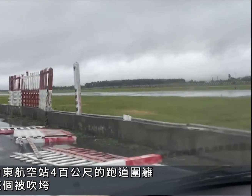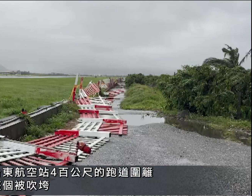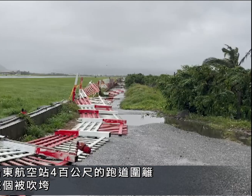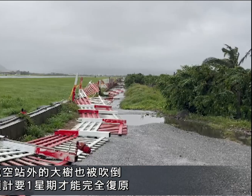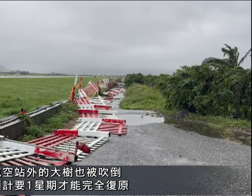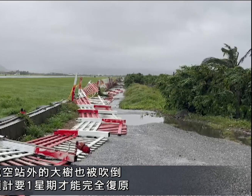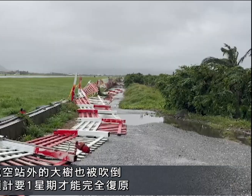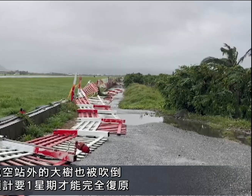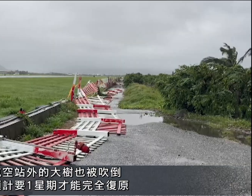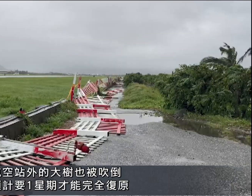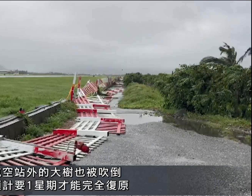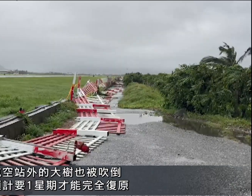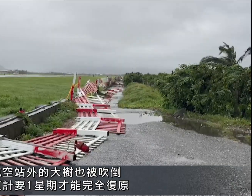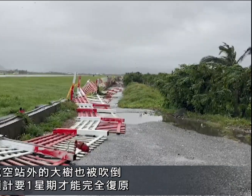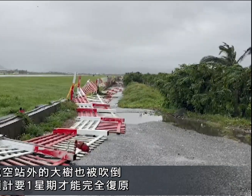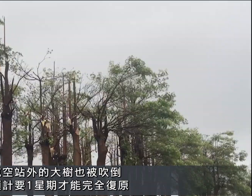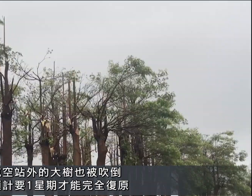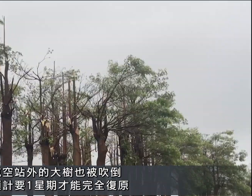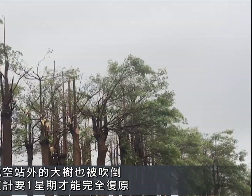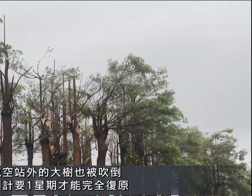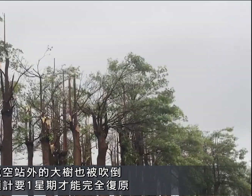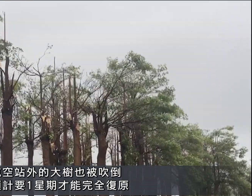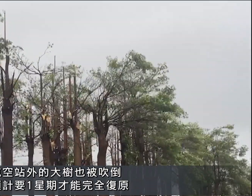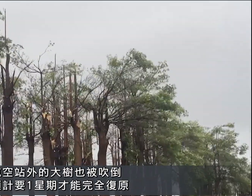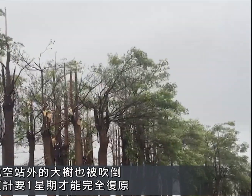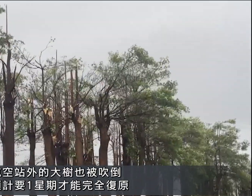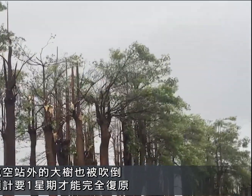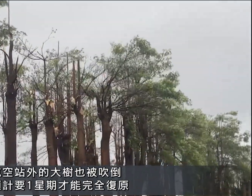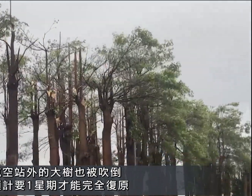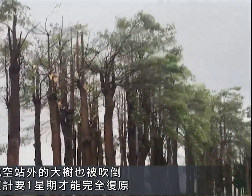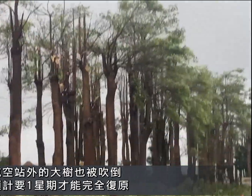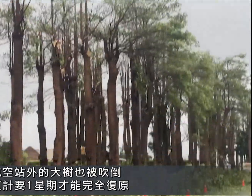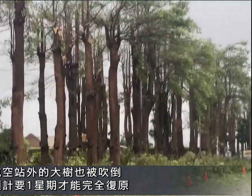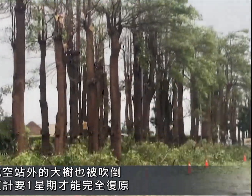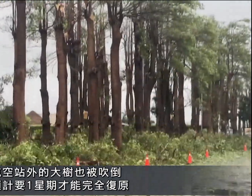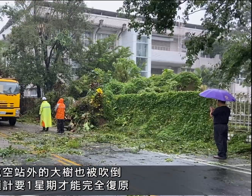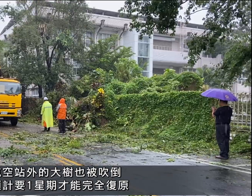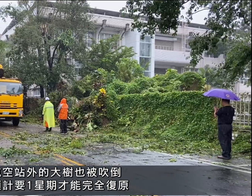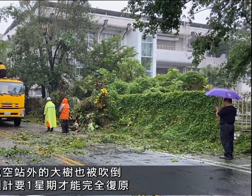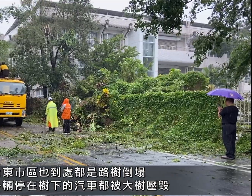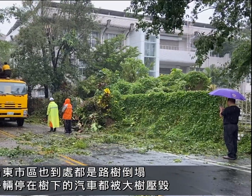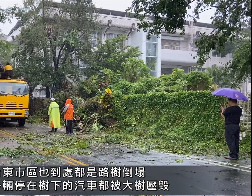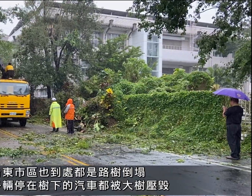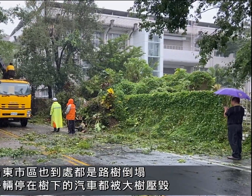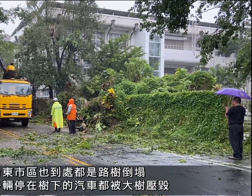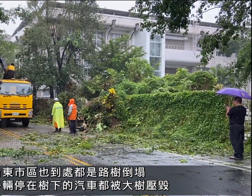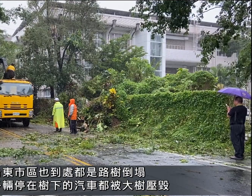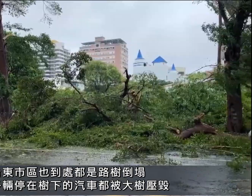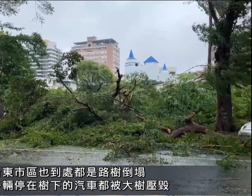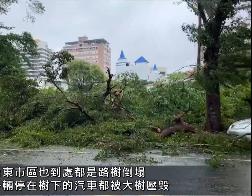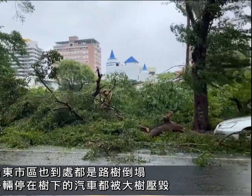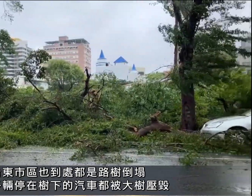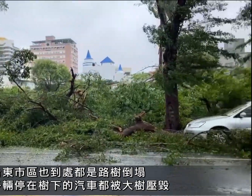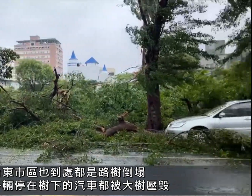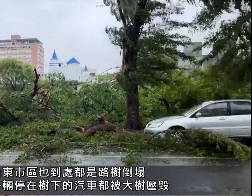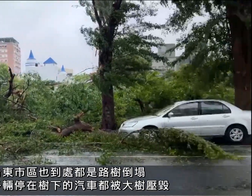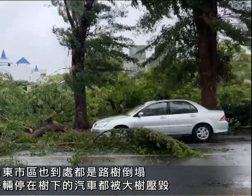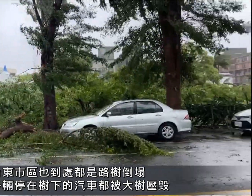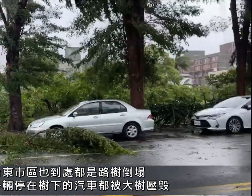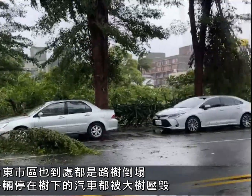航空站外的道树也被吹倒，预计要一个星期才能完全复原。台东市区也到处是路树倒塌，多